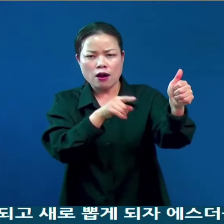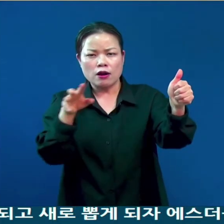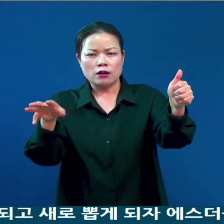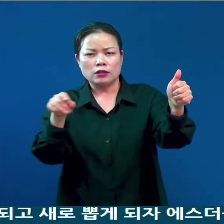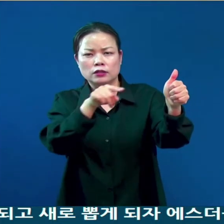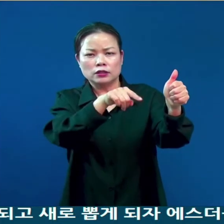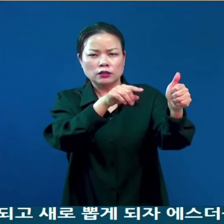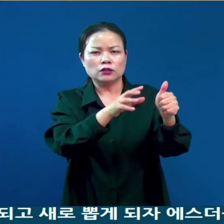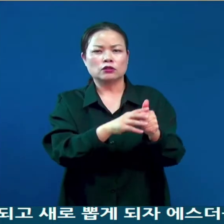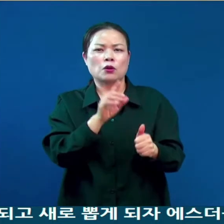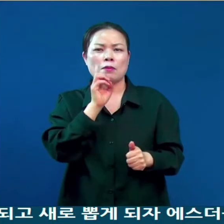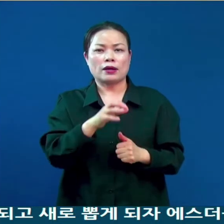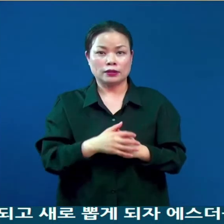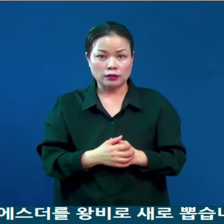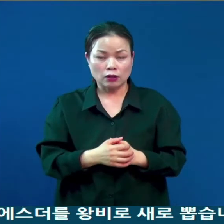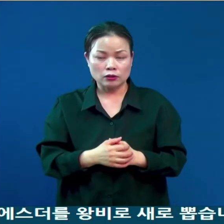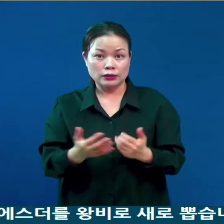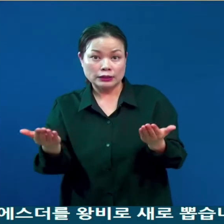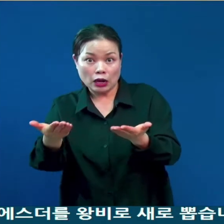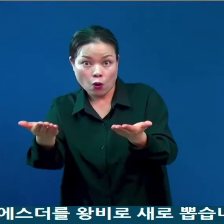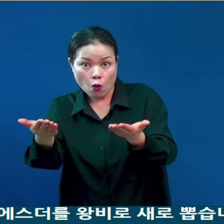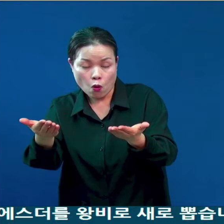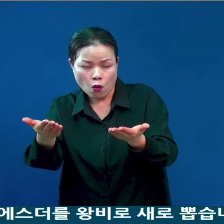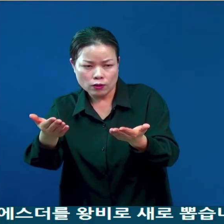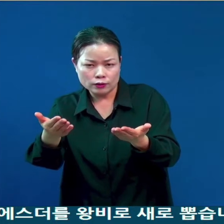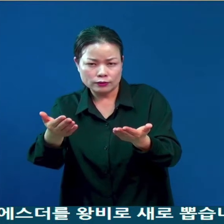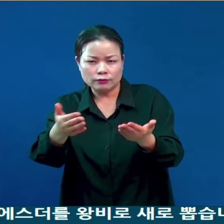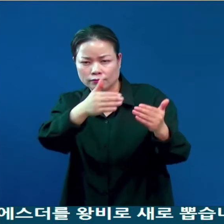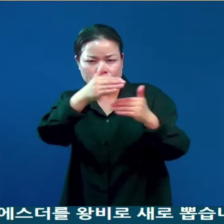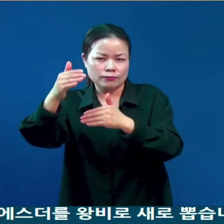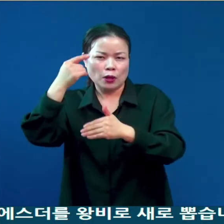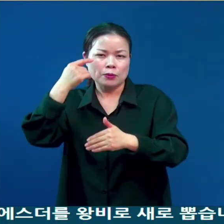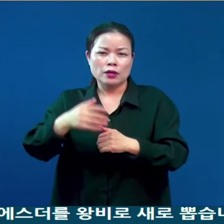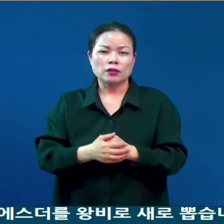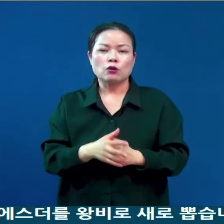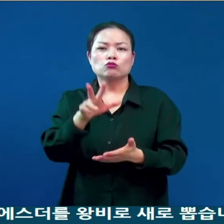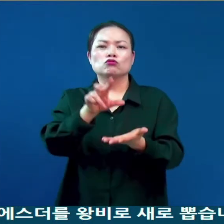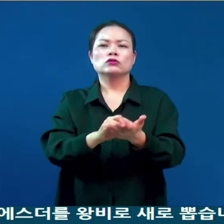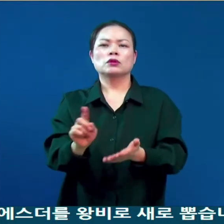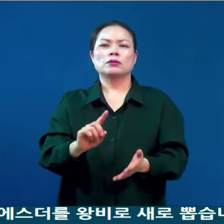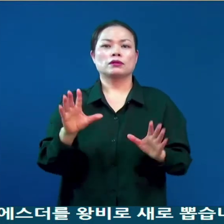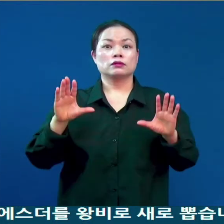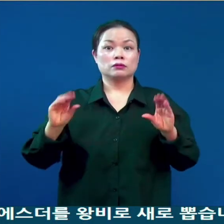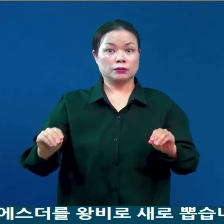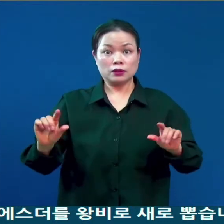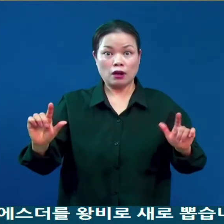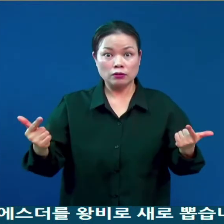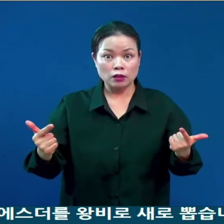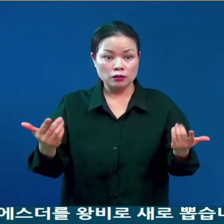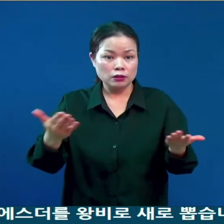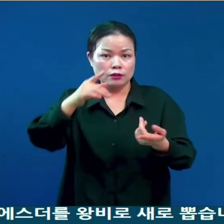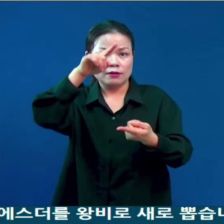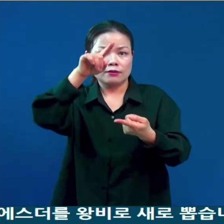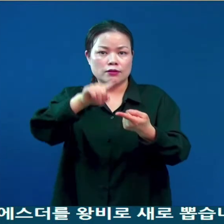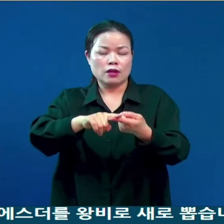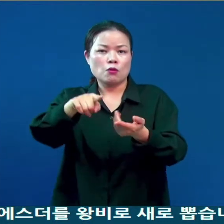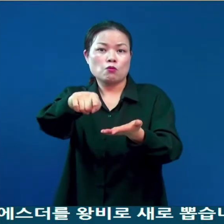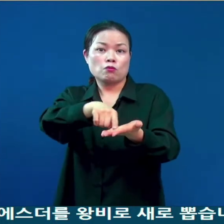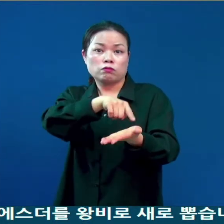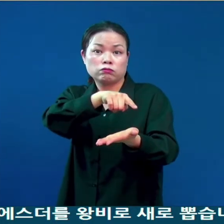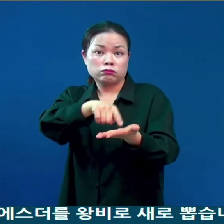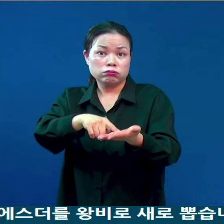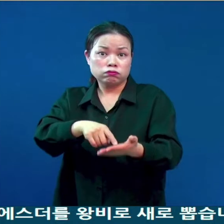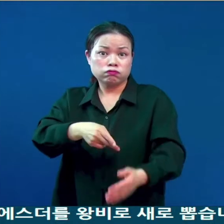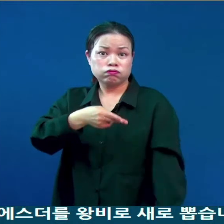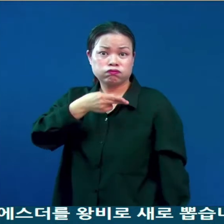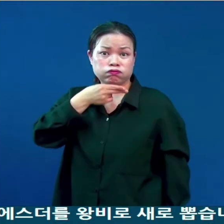보고한 것으로 해가지고 그 사건을 이제 정리하게 되죠. 근데 문제는 여기에서 끝나지 않고 그 일에 대한 보상이